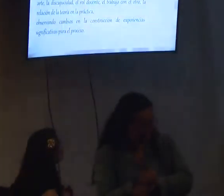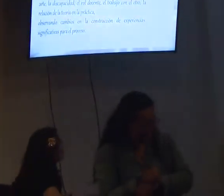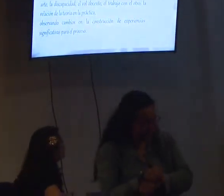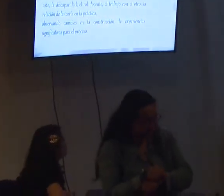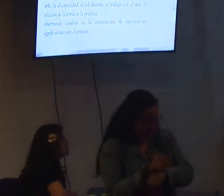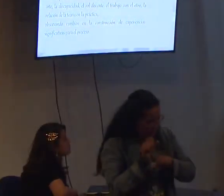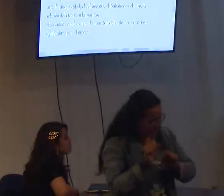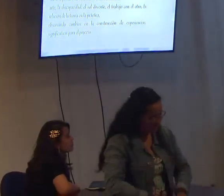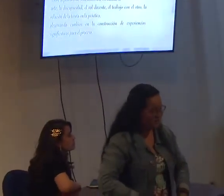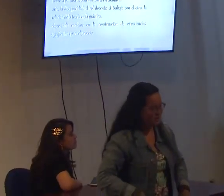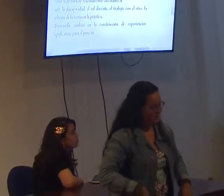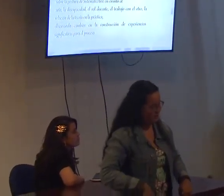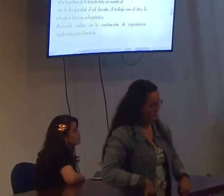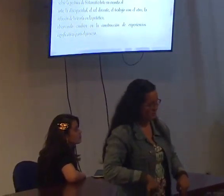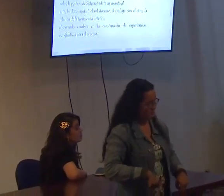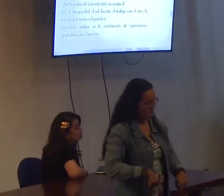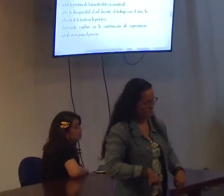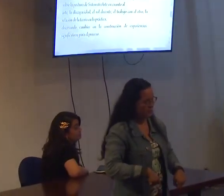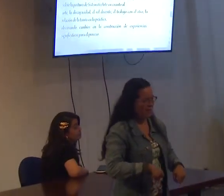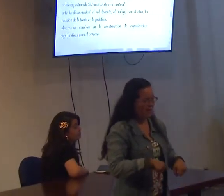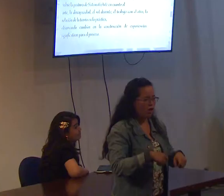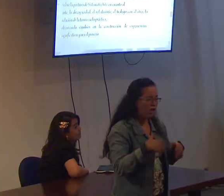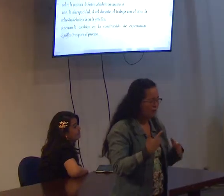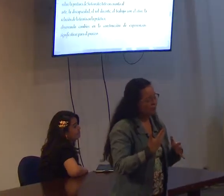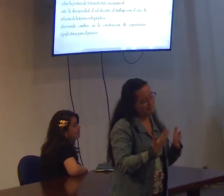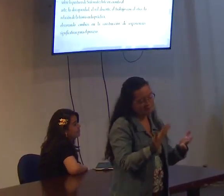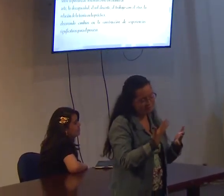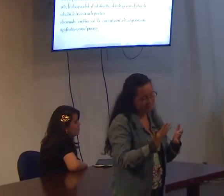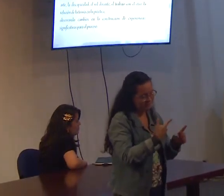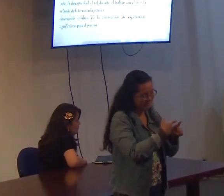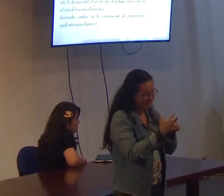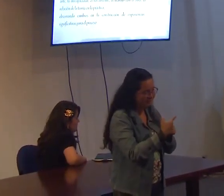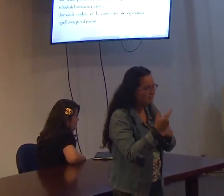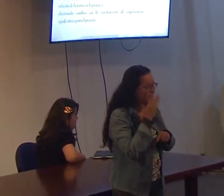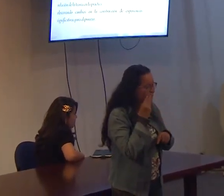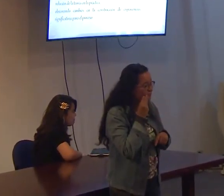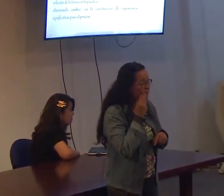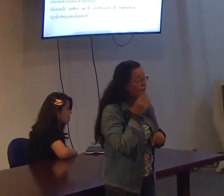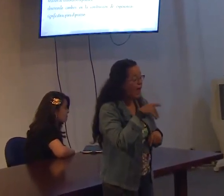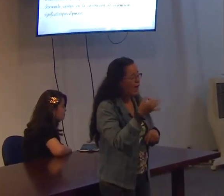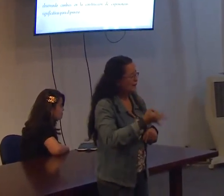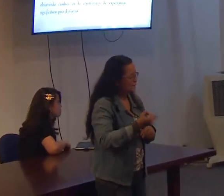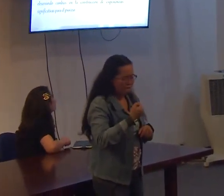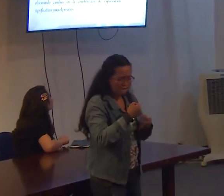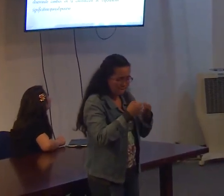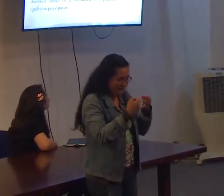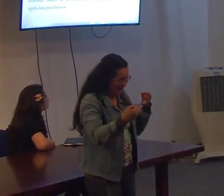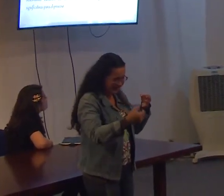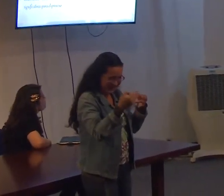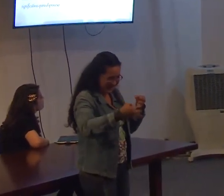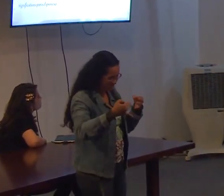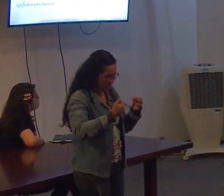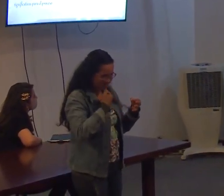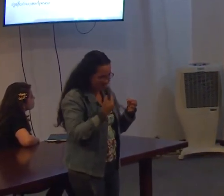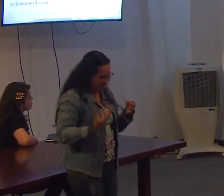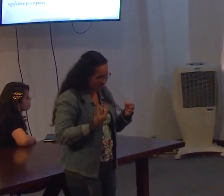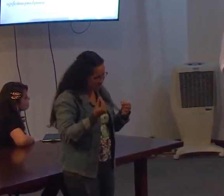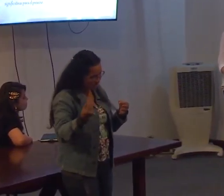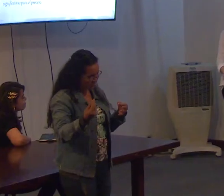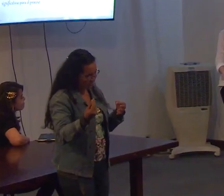otros desde las diferentes experiencias. Y una frase que siempre decíamos en cada una de las